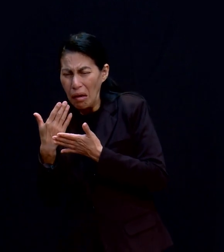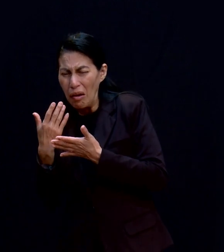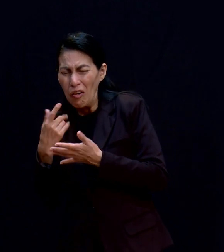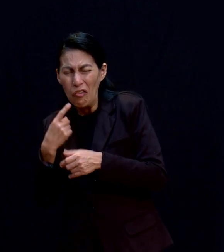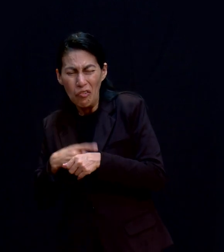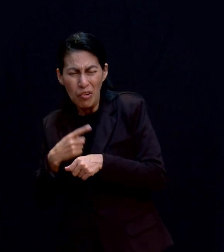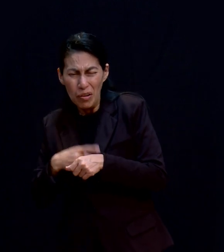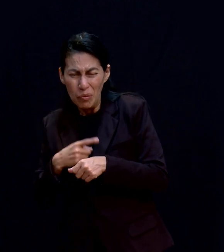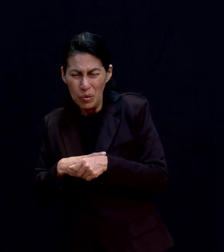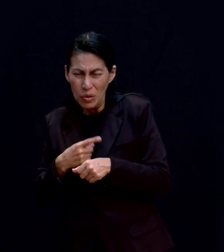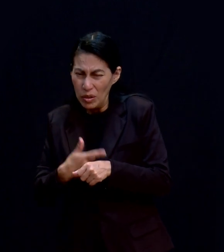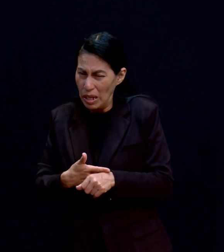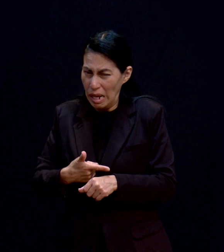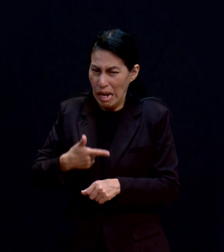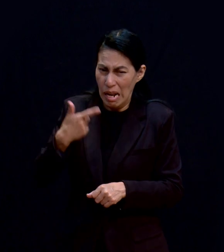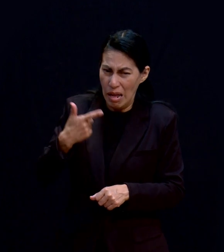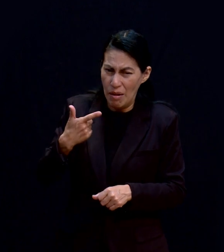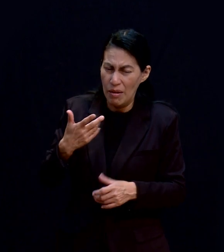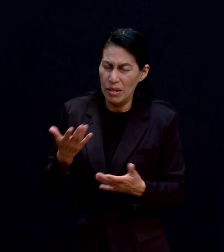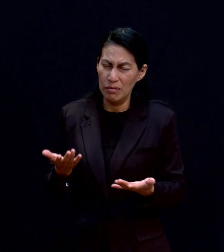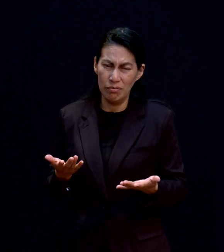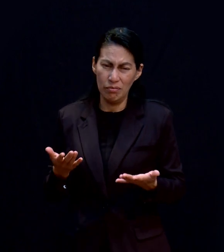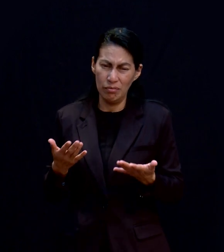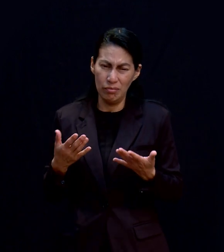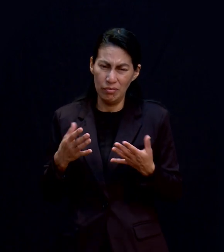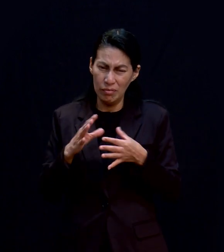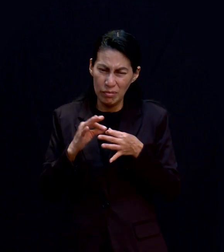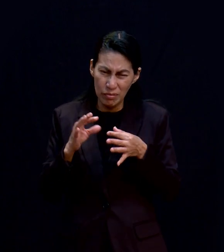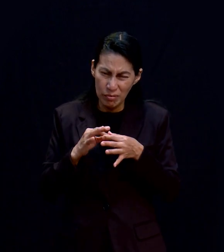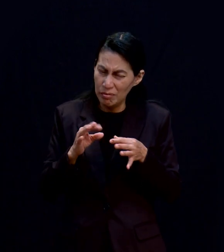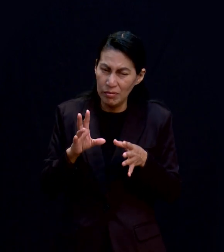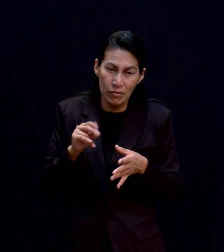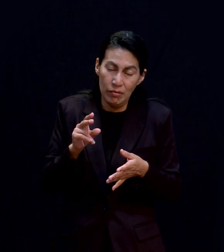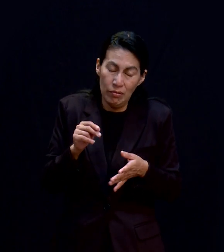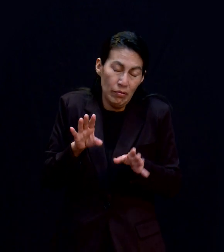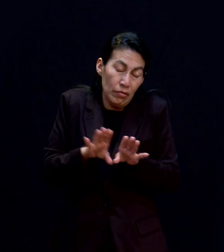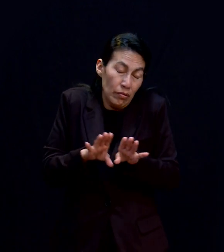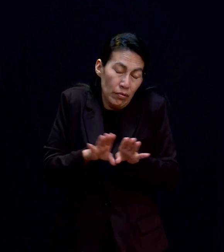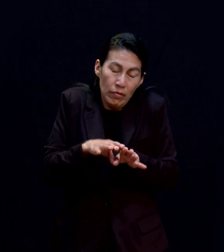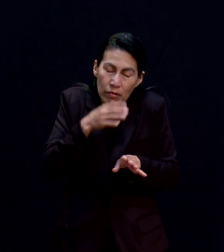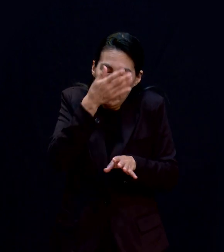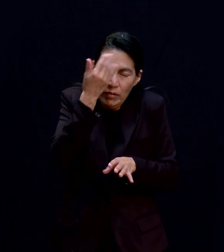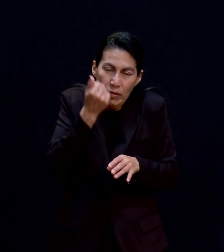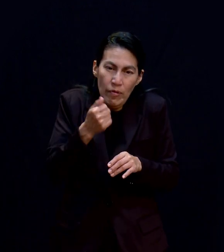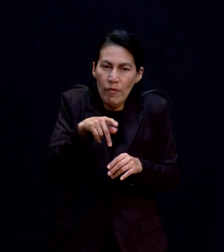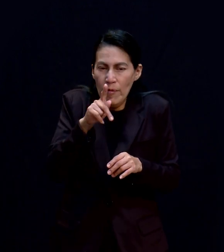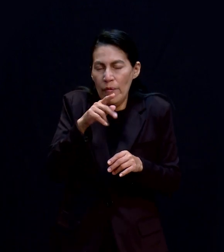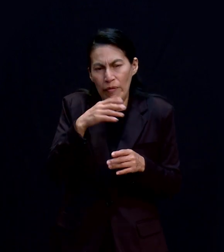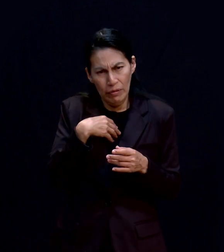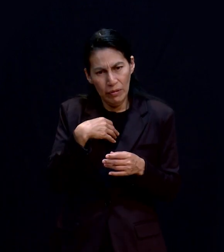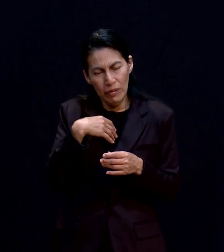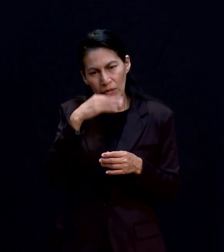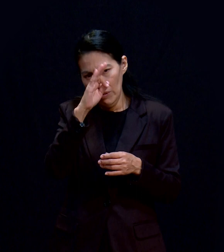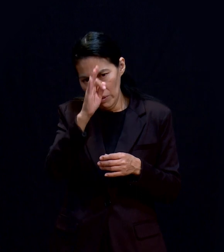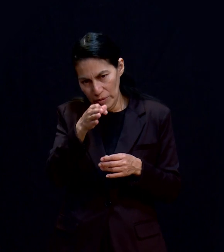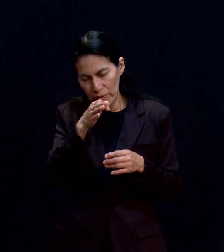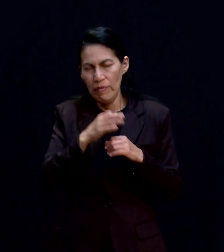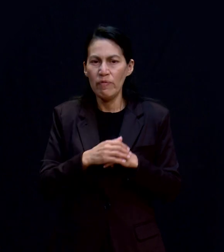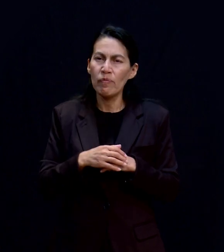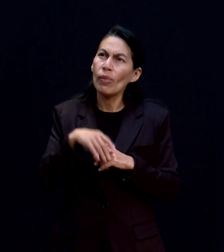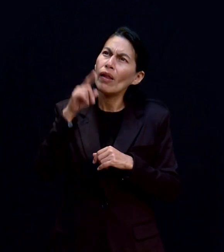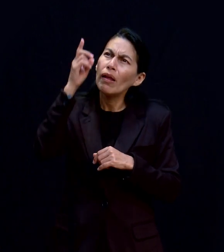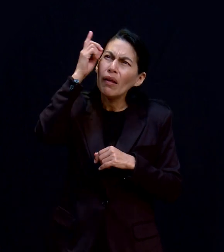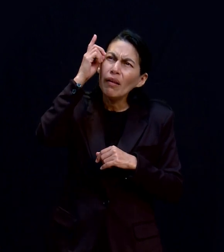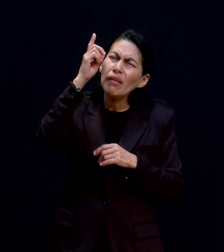papás que estaban enfermos entonces no me lo explicaba pero sinceramente lo estoy disfrutando y